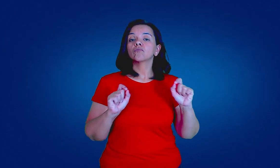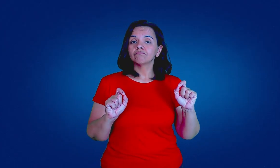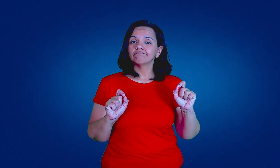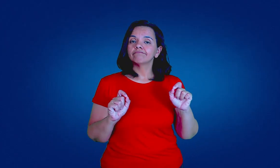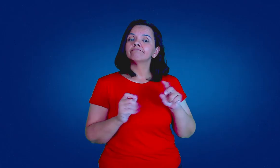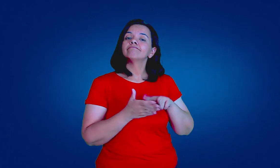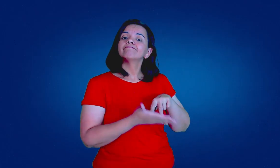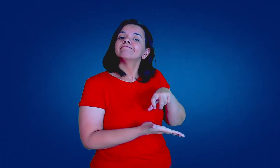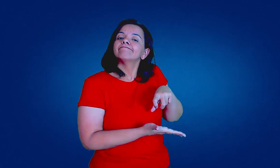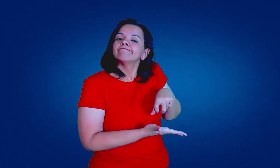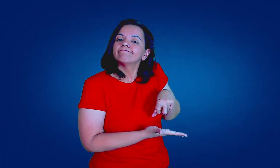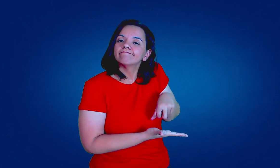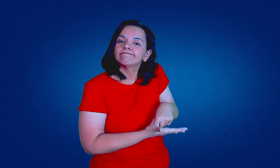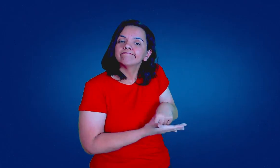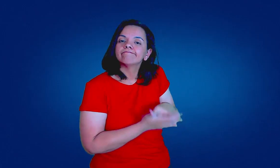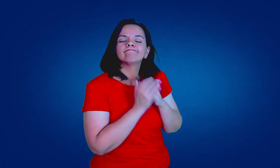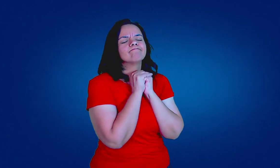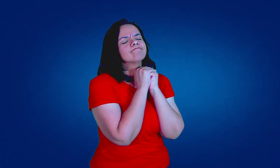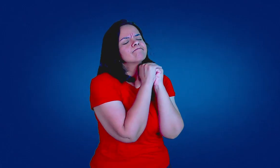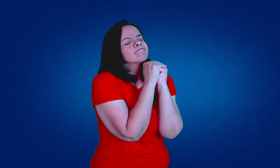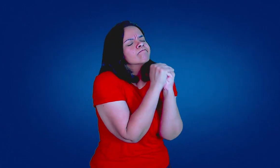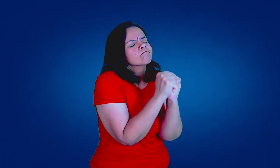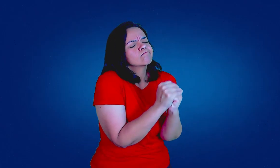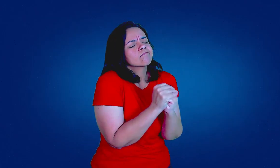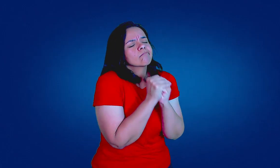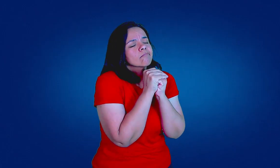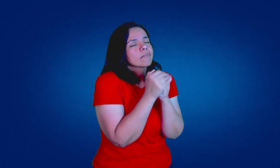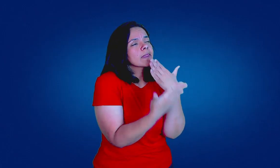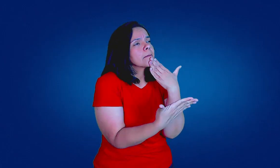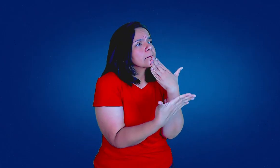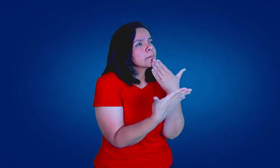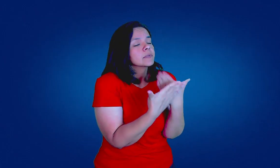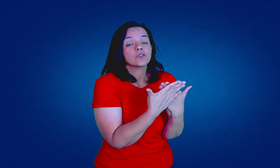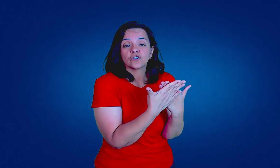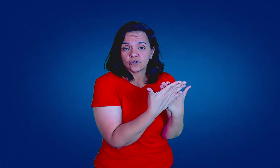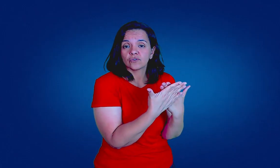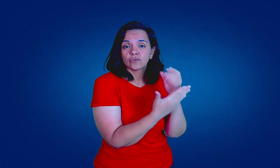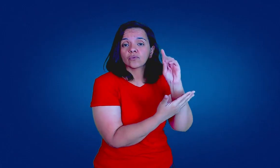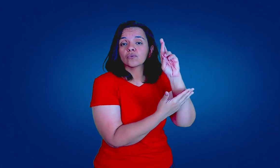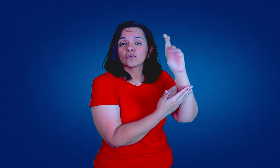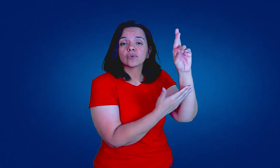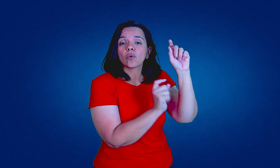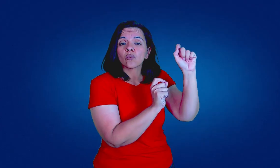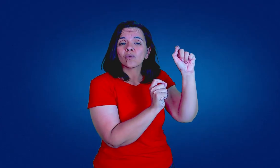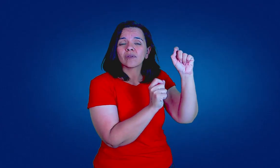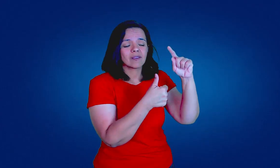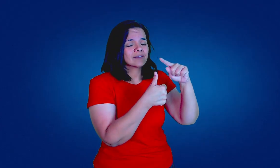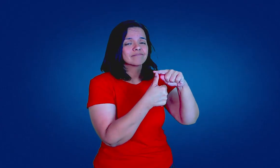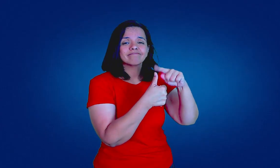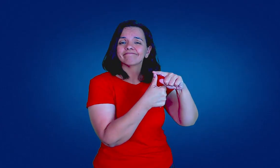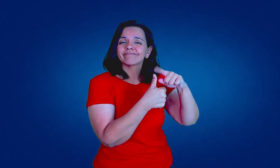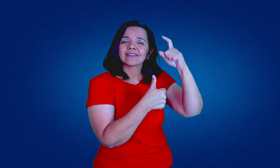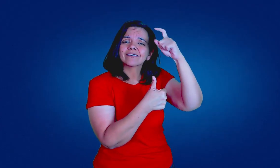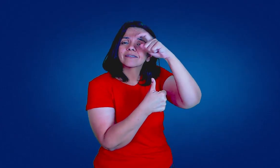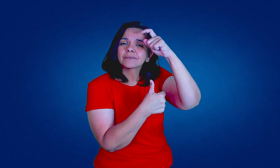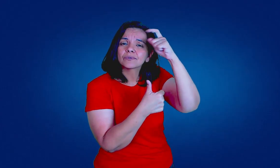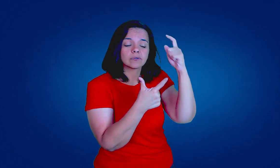Se nós formos obedientes, encontrarmos essa dificuldade, nós podemos orar ao